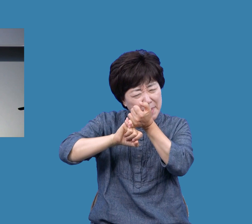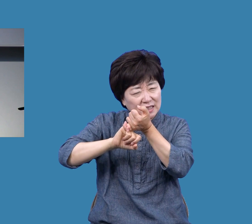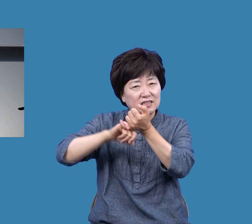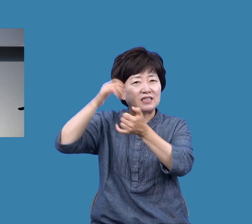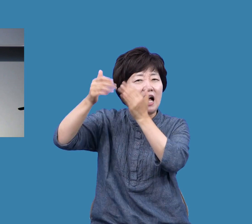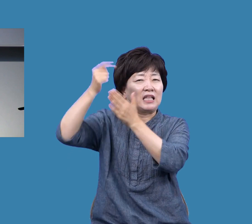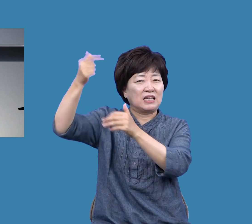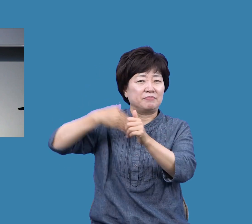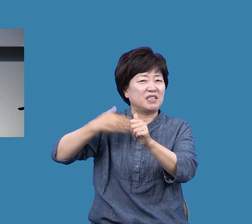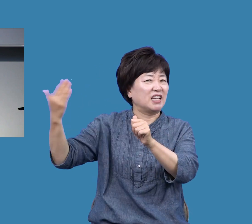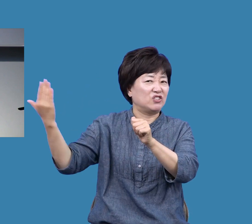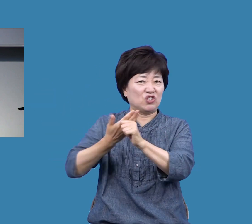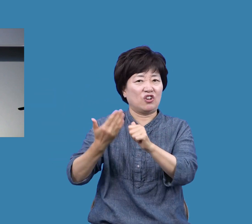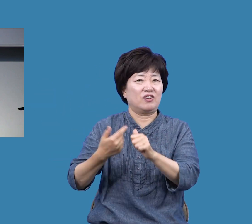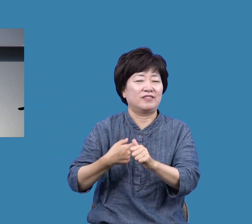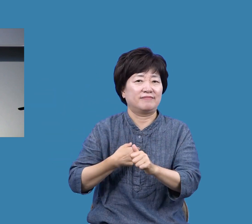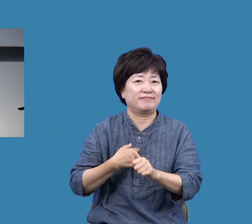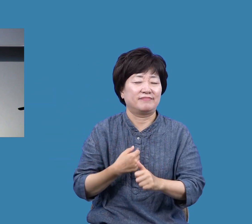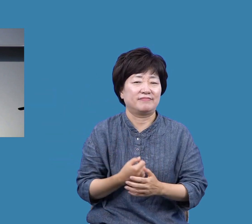반드시 치세요.